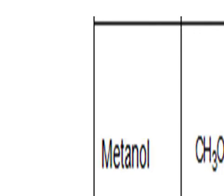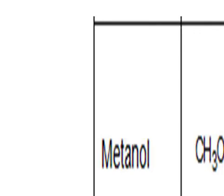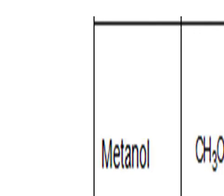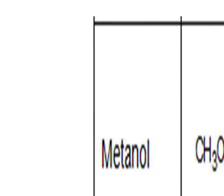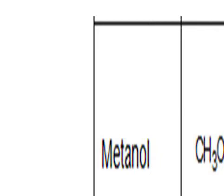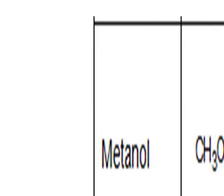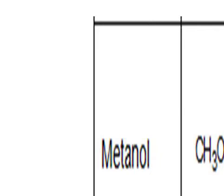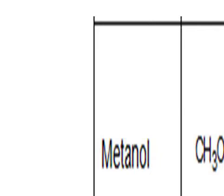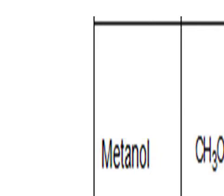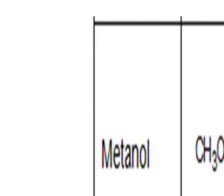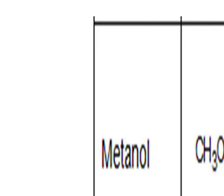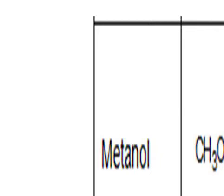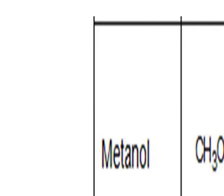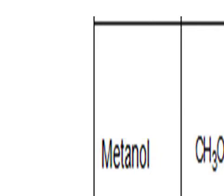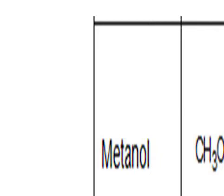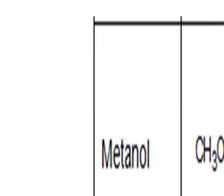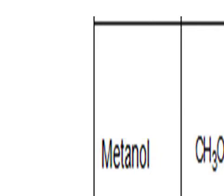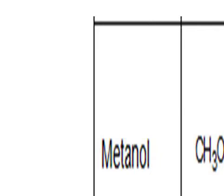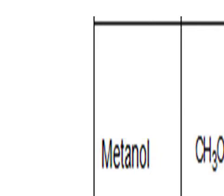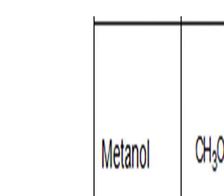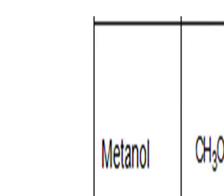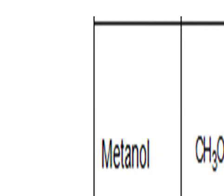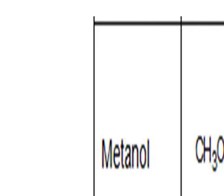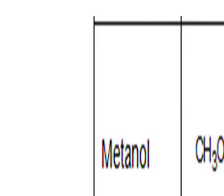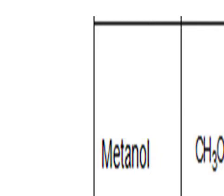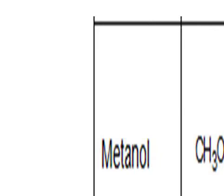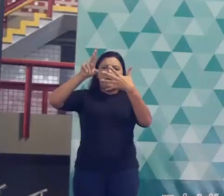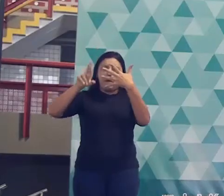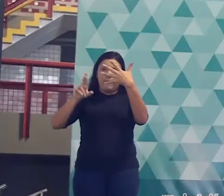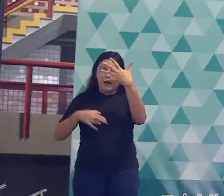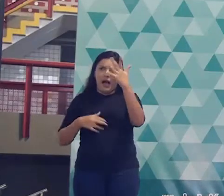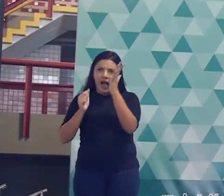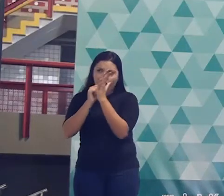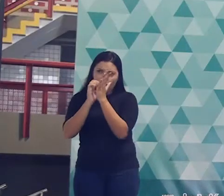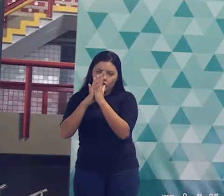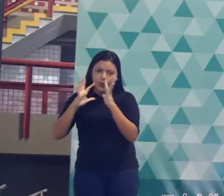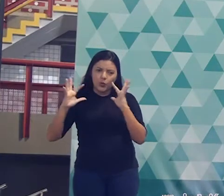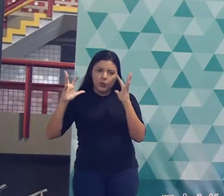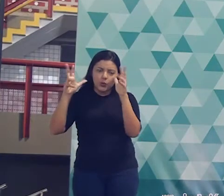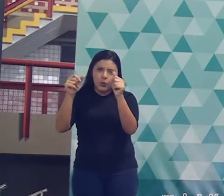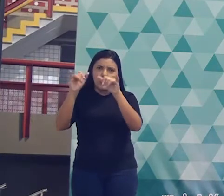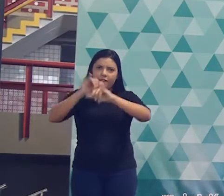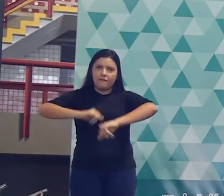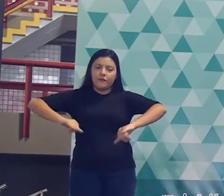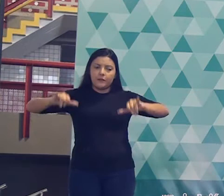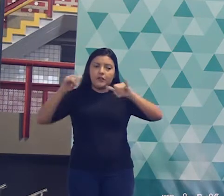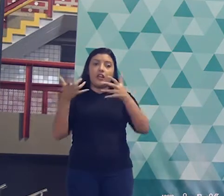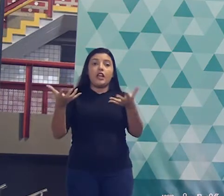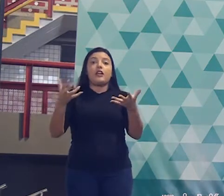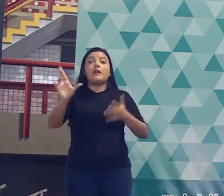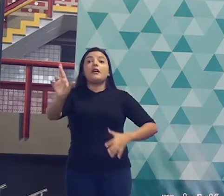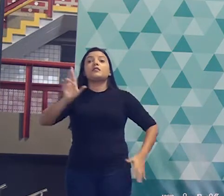18.000 quilojoules. Agora que você fez de todos os combustíveis, e vocês anotaram todas aquelas informações, eu quero que